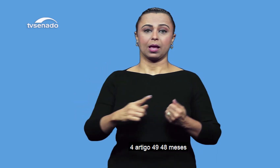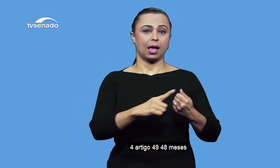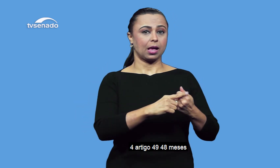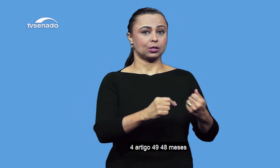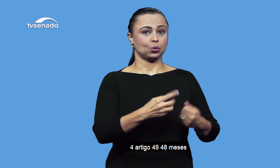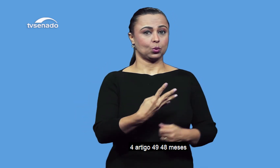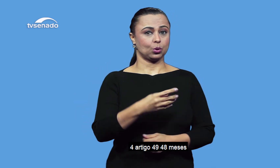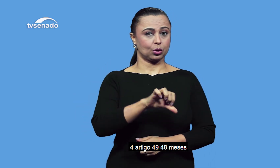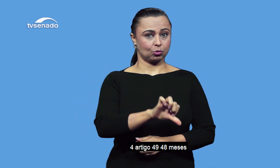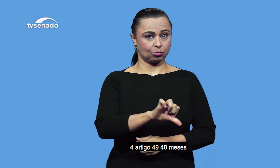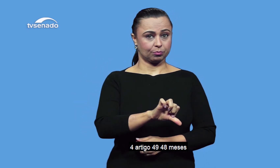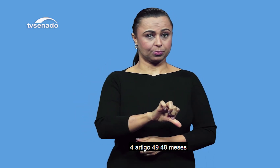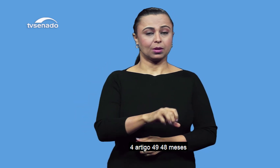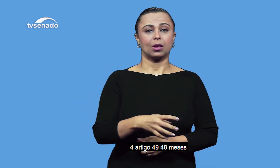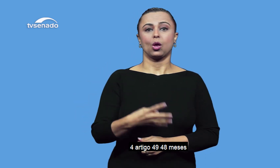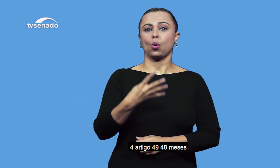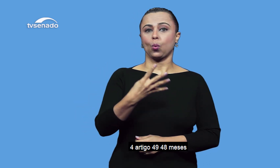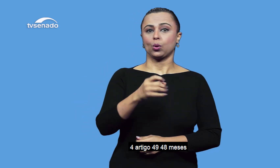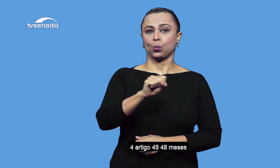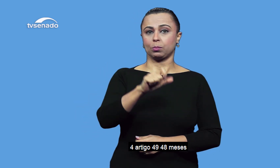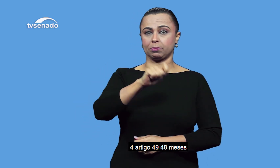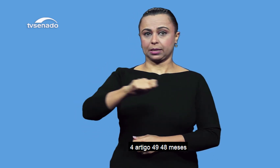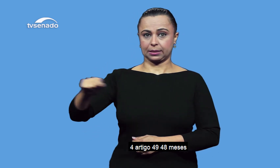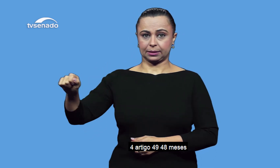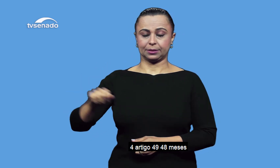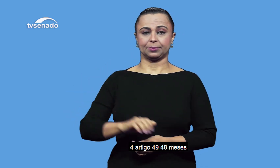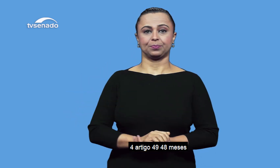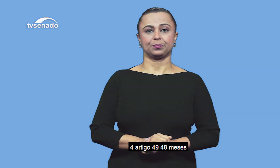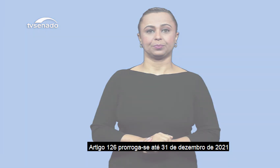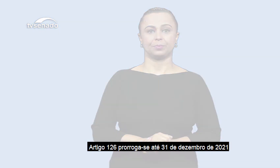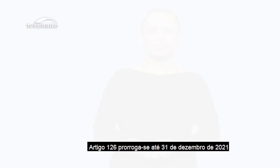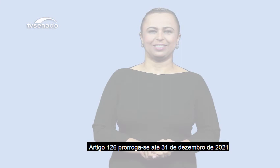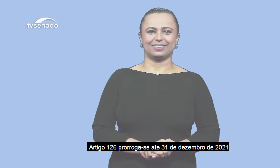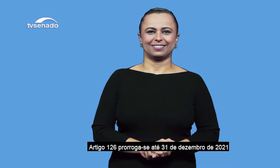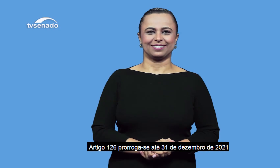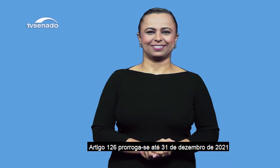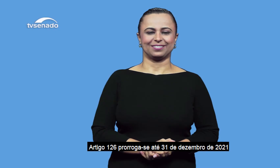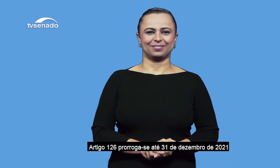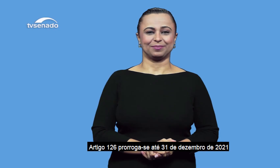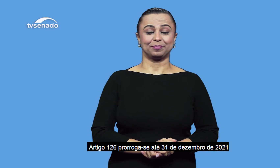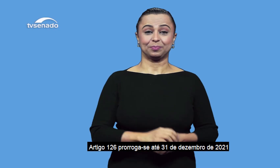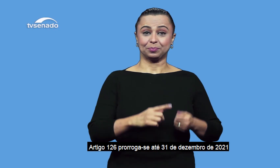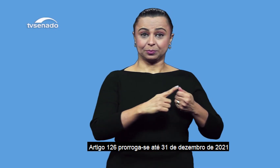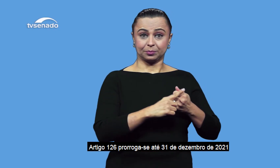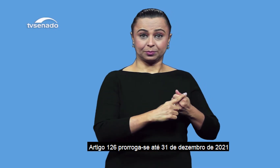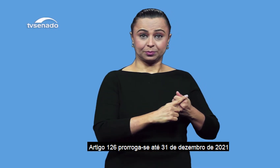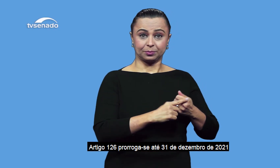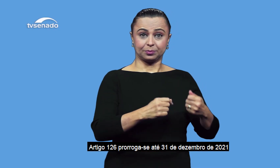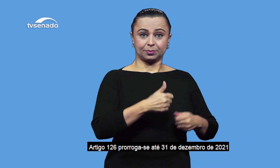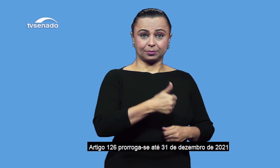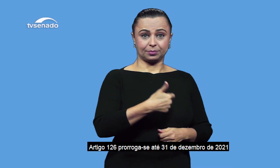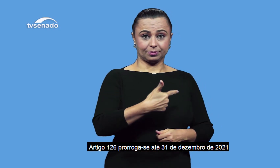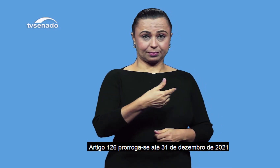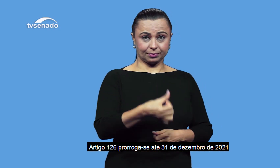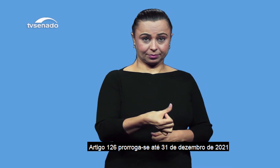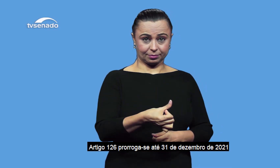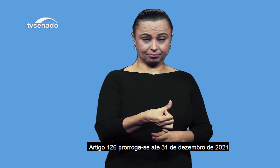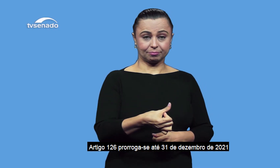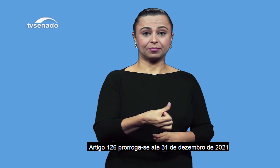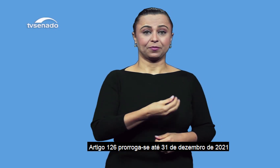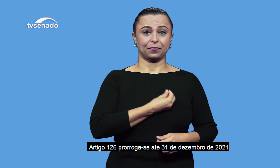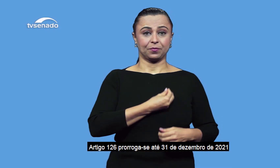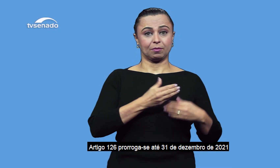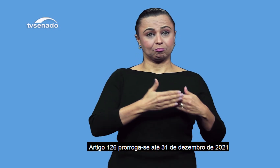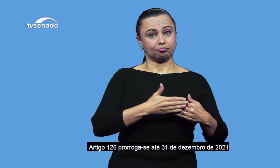49 48 meses o artigo 126 prorroga-se